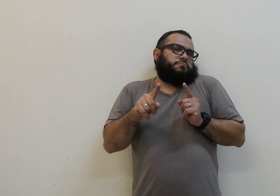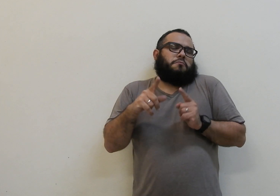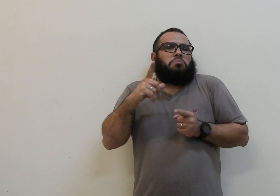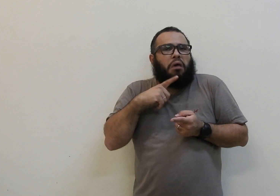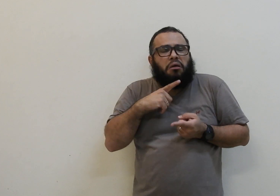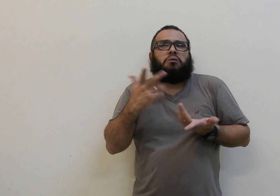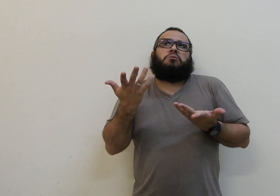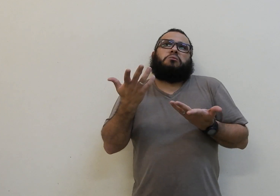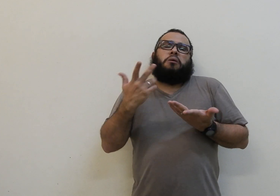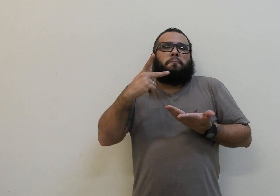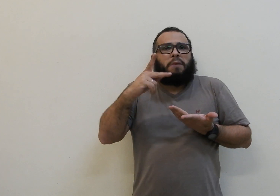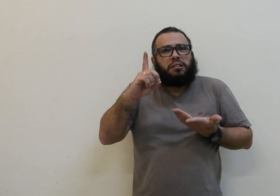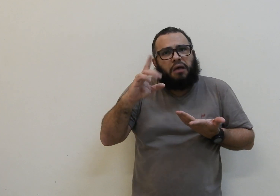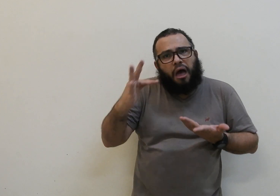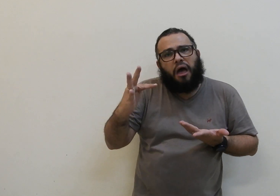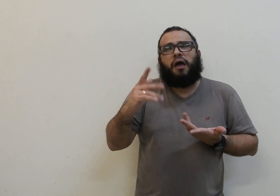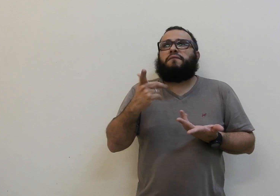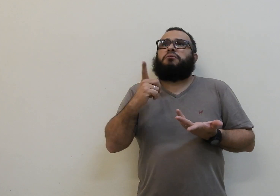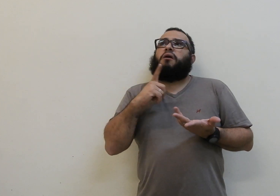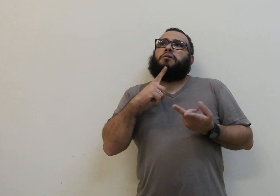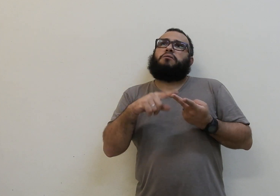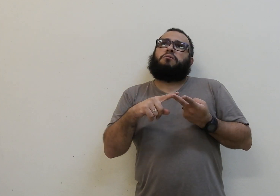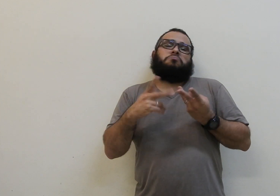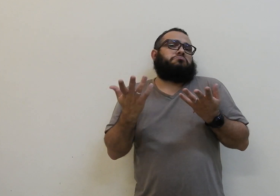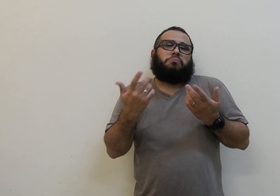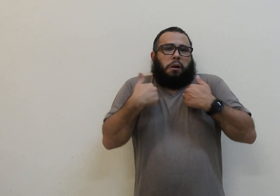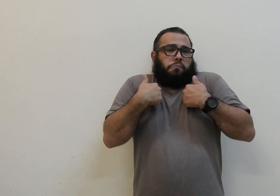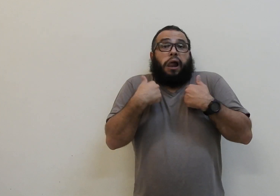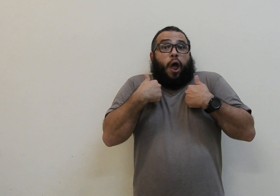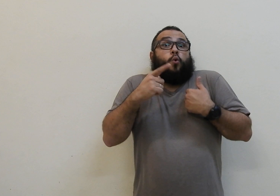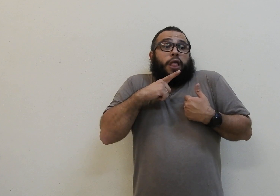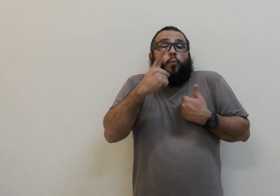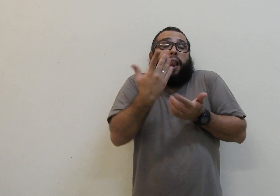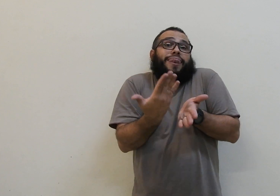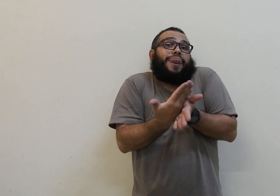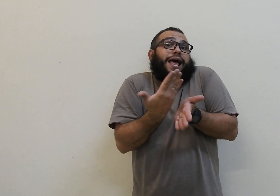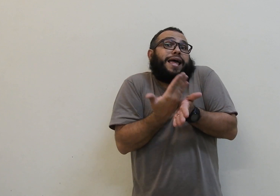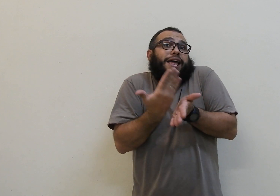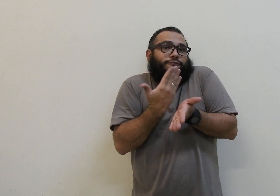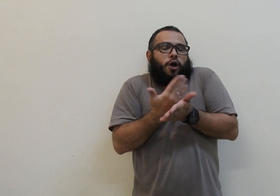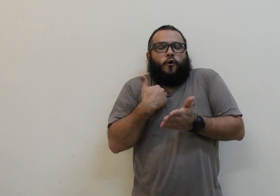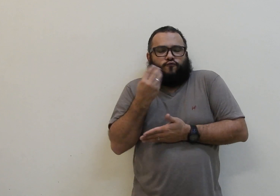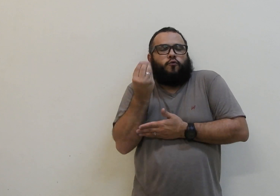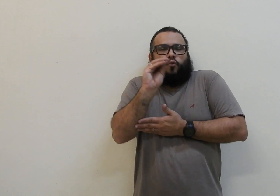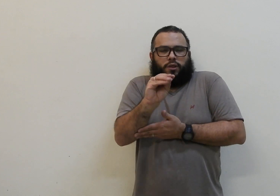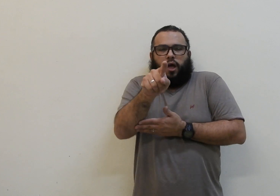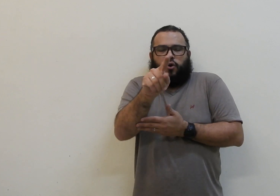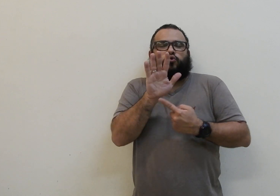eu solicito que vocês façam a leitura dessas duas referências. Existem